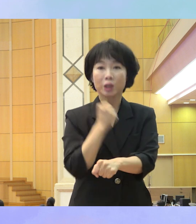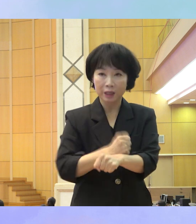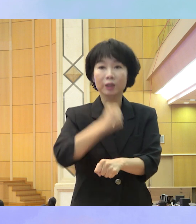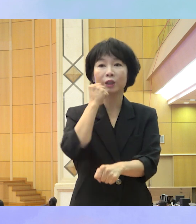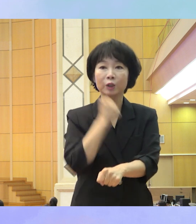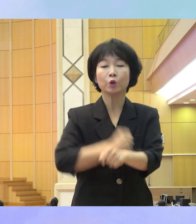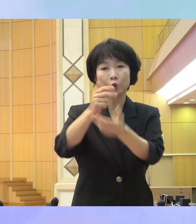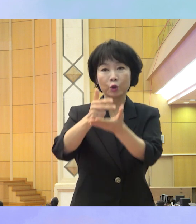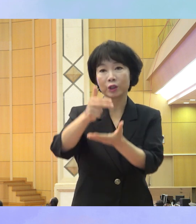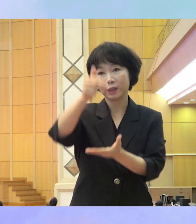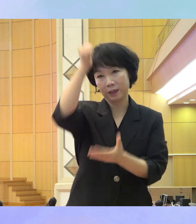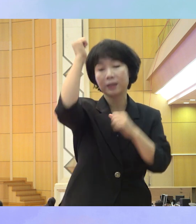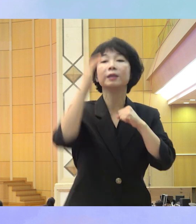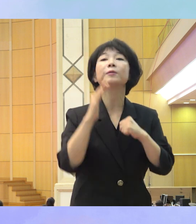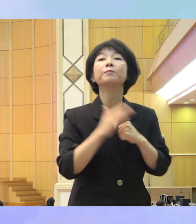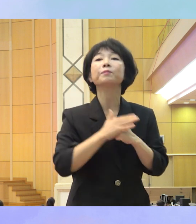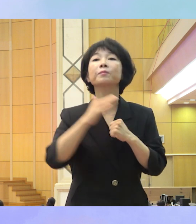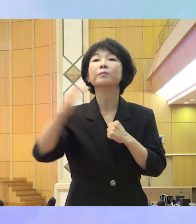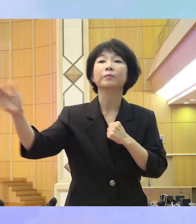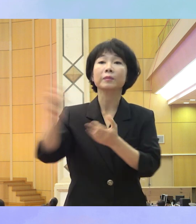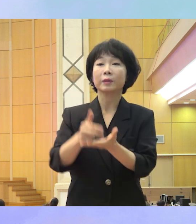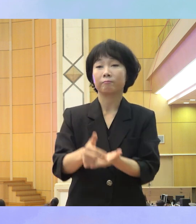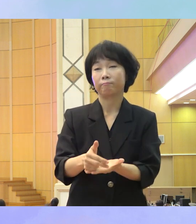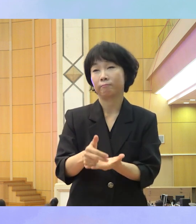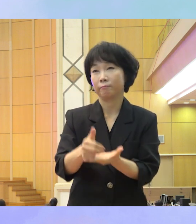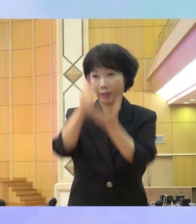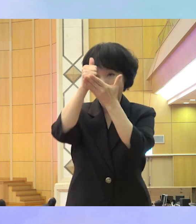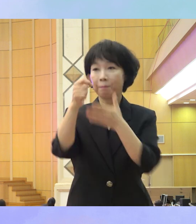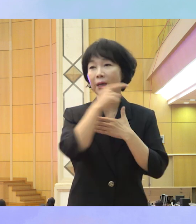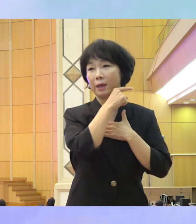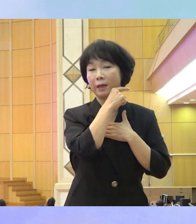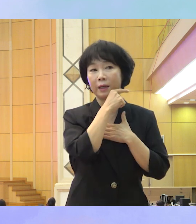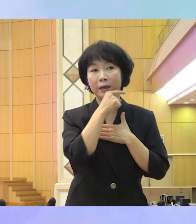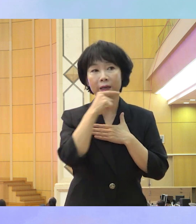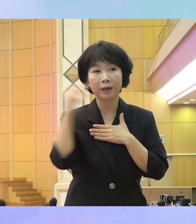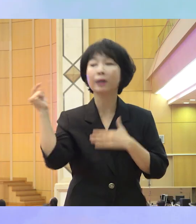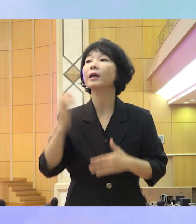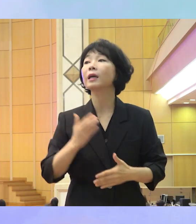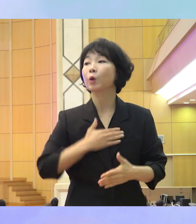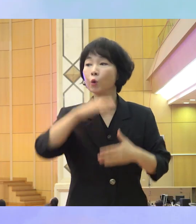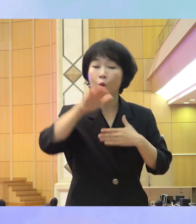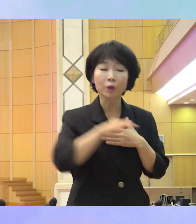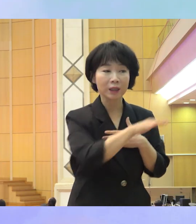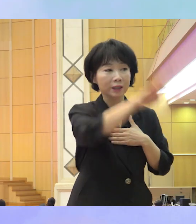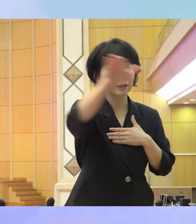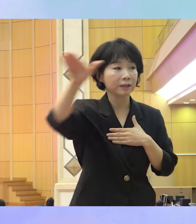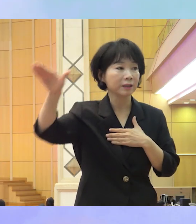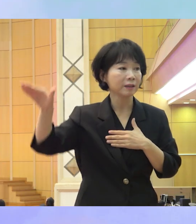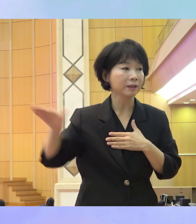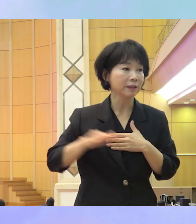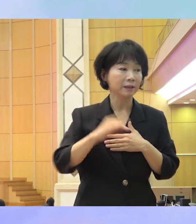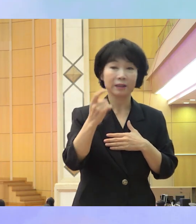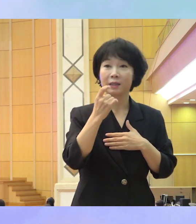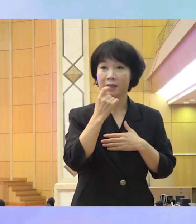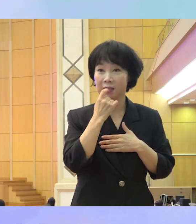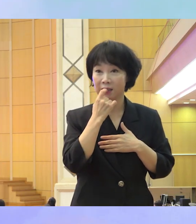깨끗게 하시는 주시니 그의 피